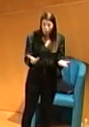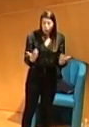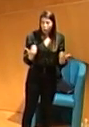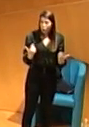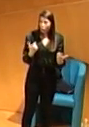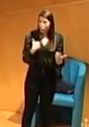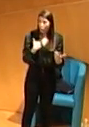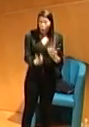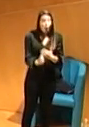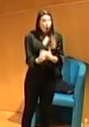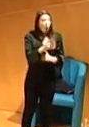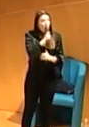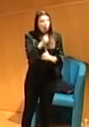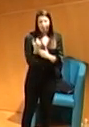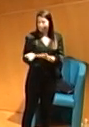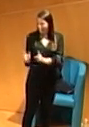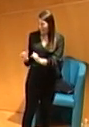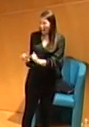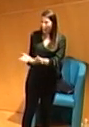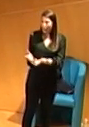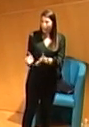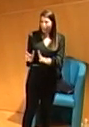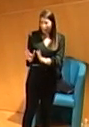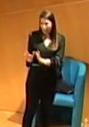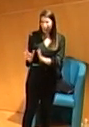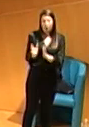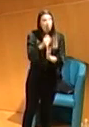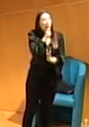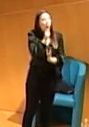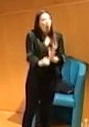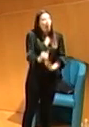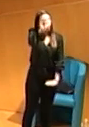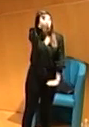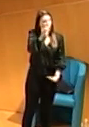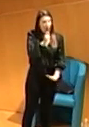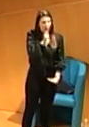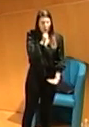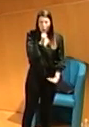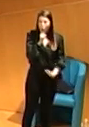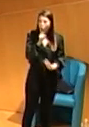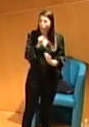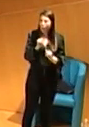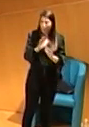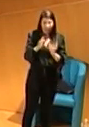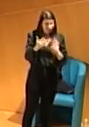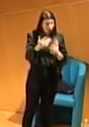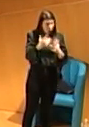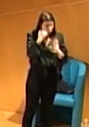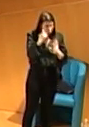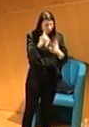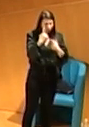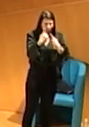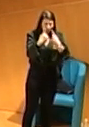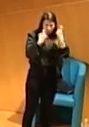enfant encore adulte, hein, à ma droite, il s'agit de l'enfant en question, mais je suis déjà dans ces questions à